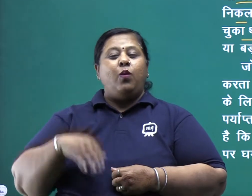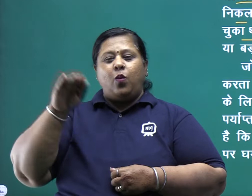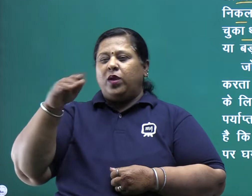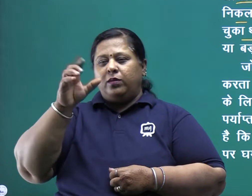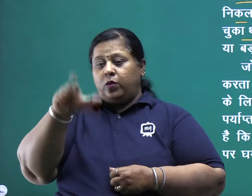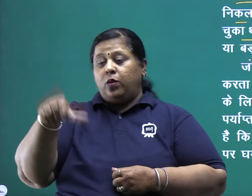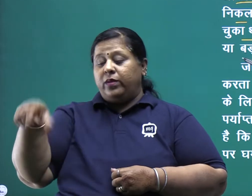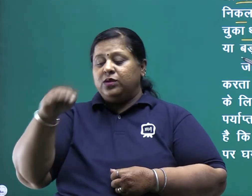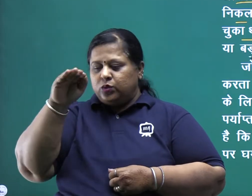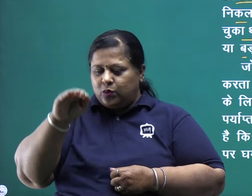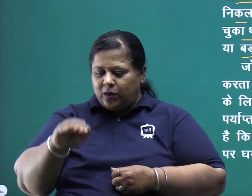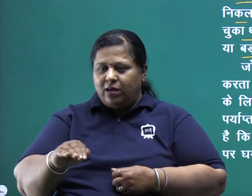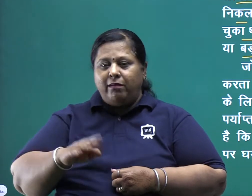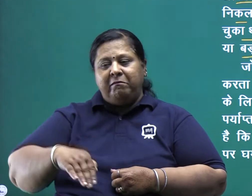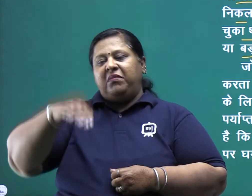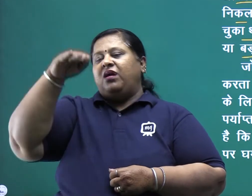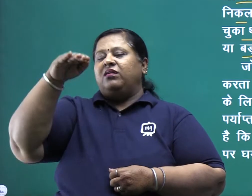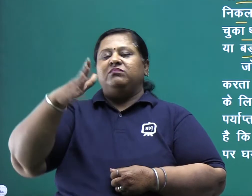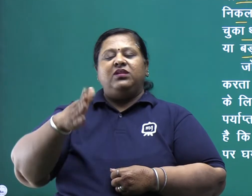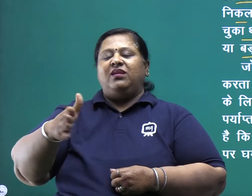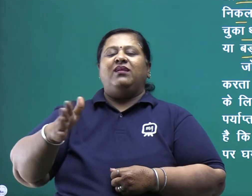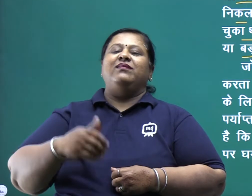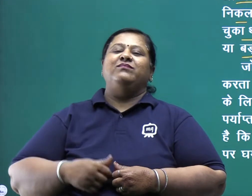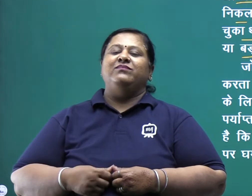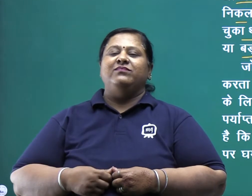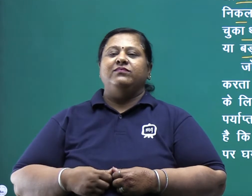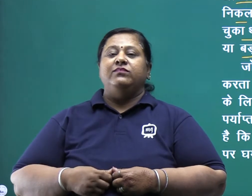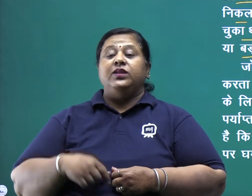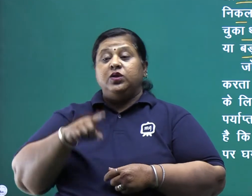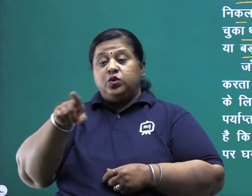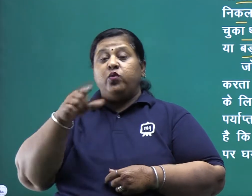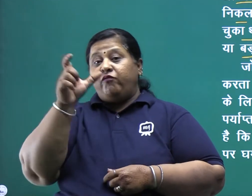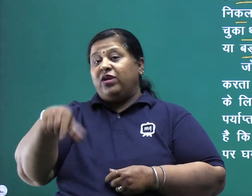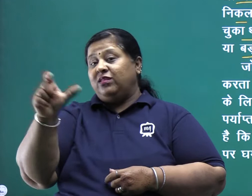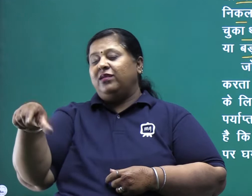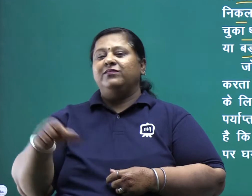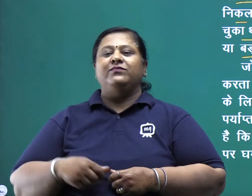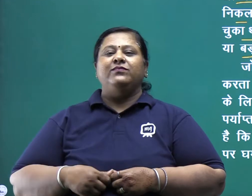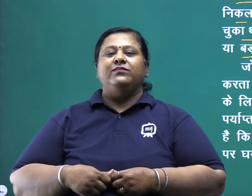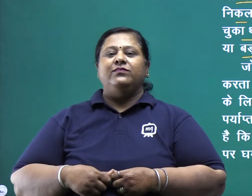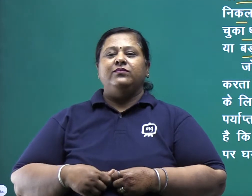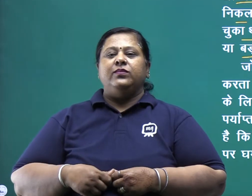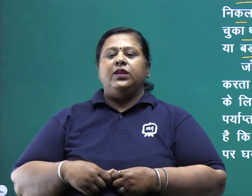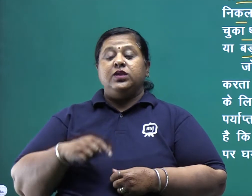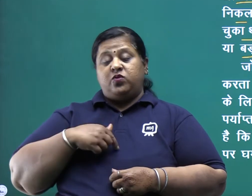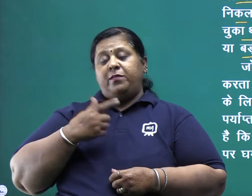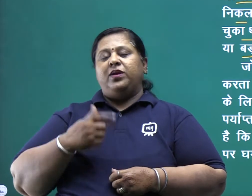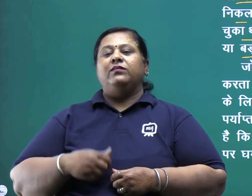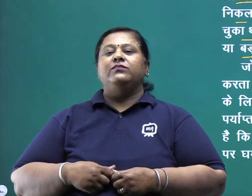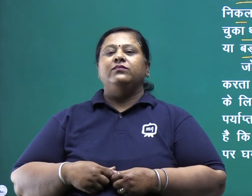छोटा या बड़ा नहीं है। जो व्यक्ति स्वयं